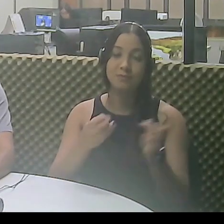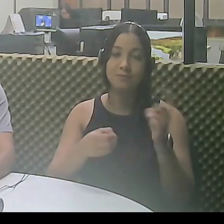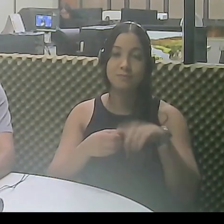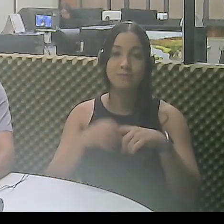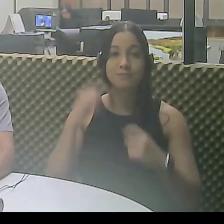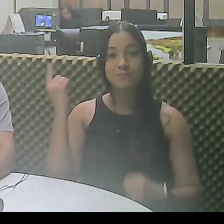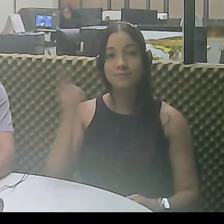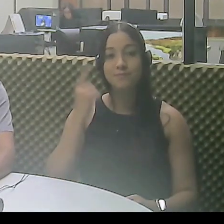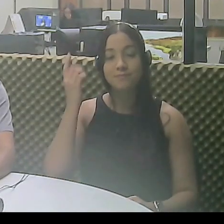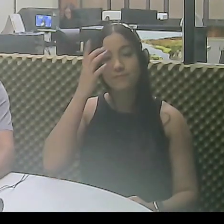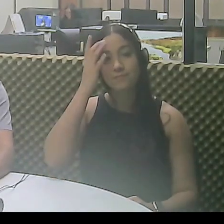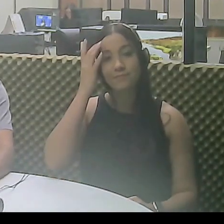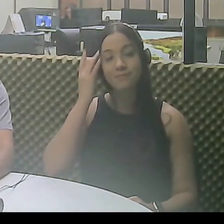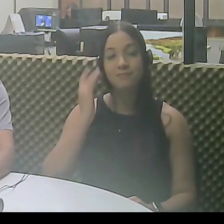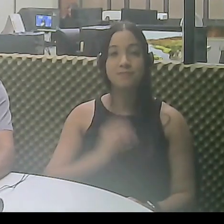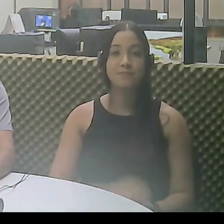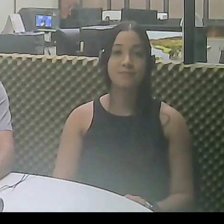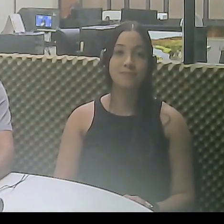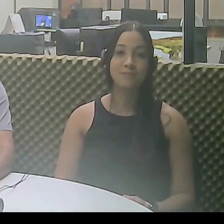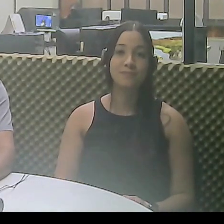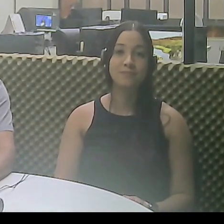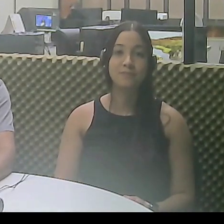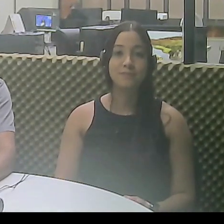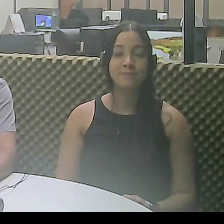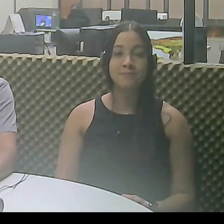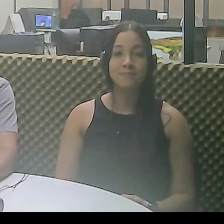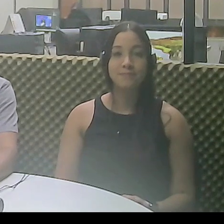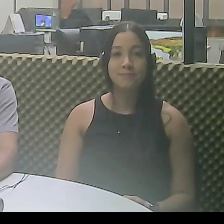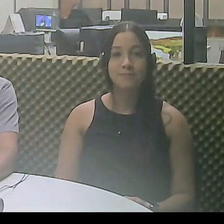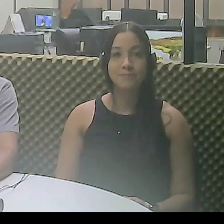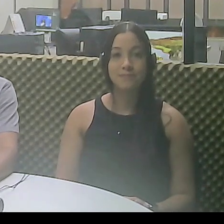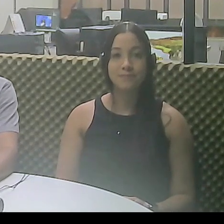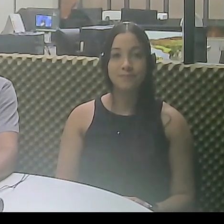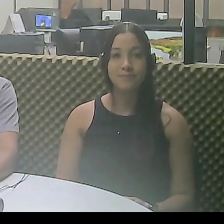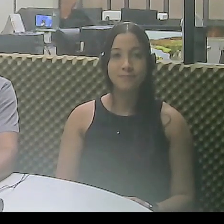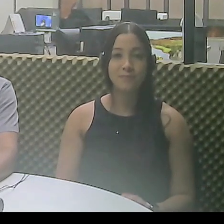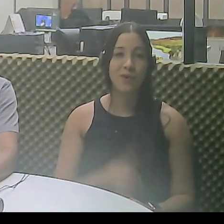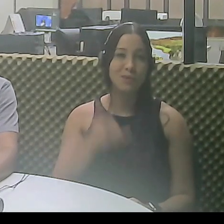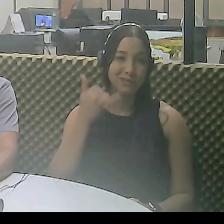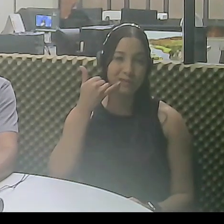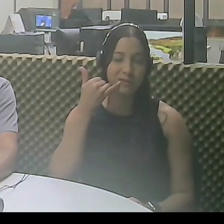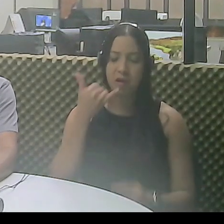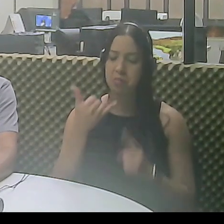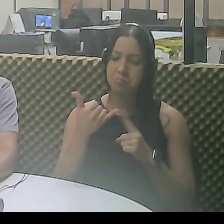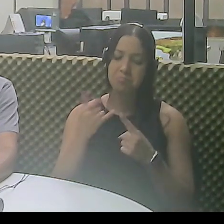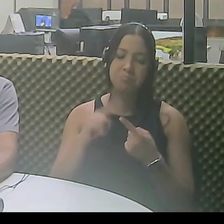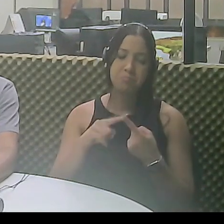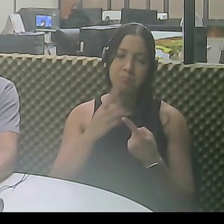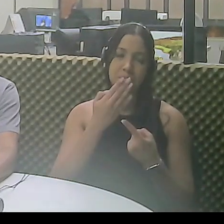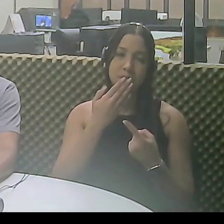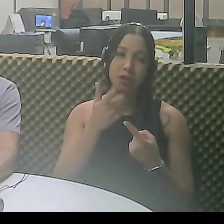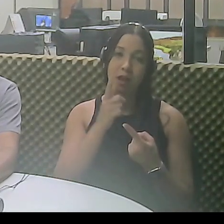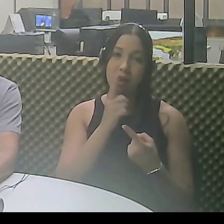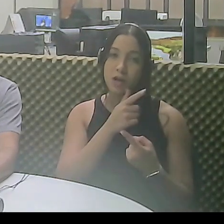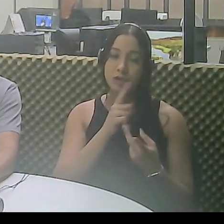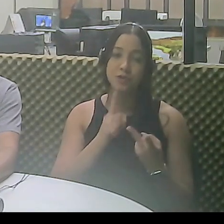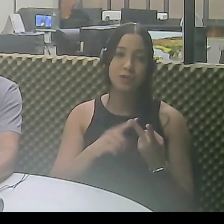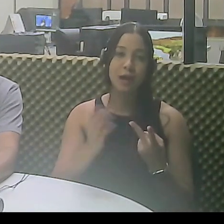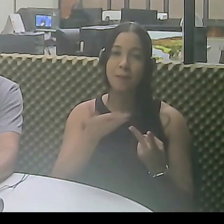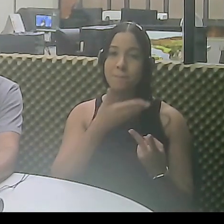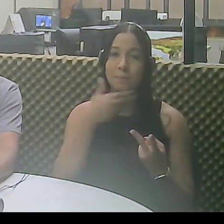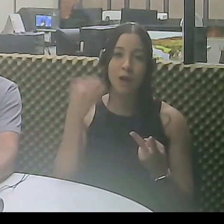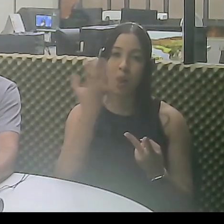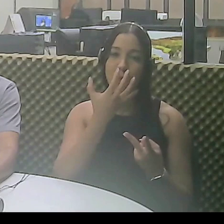já estamos de volta com o Giro de Notícias. Ah, com o celular você pede um lanche pro jantar. Ouve a melhor playlist